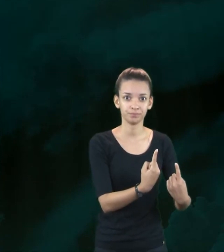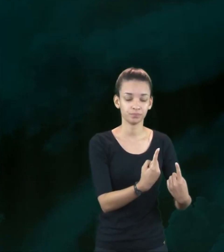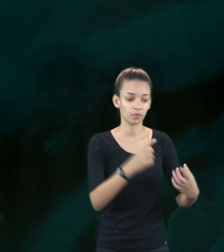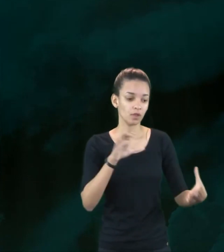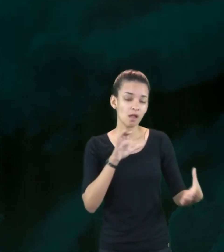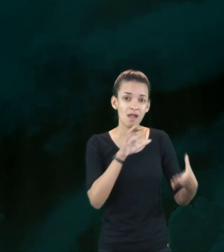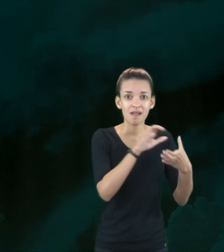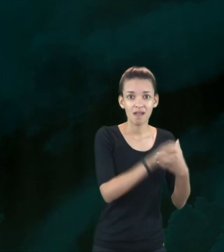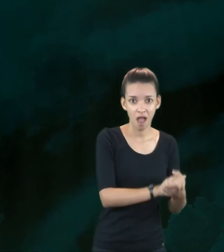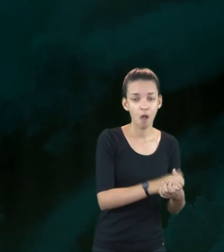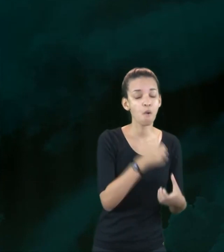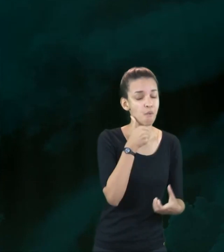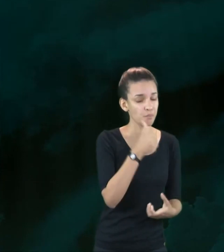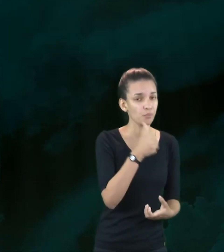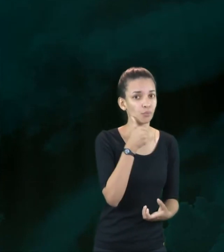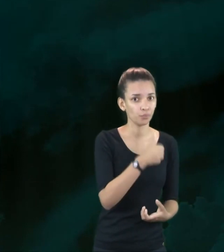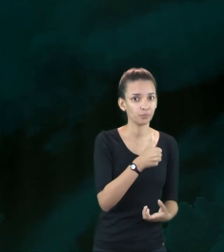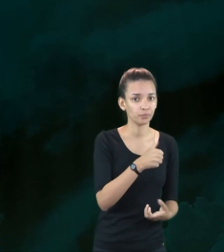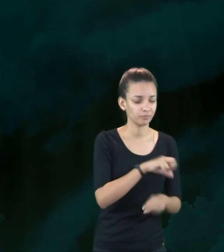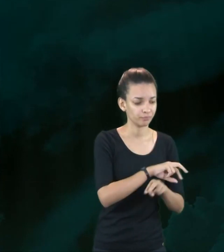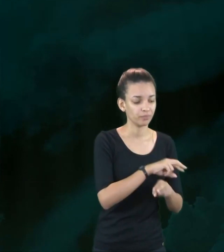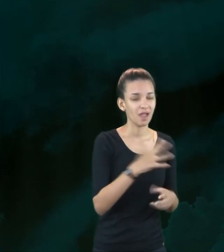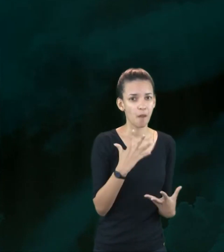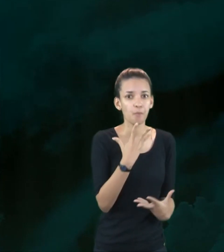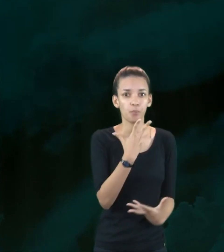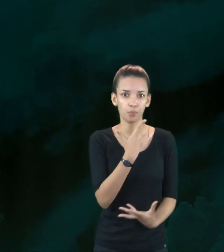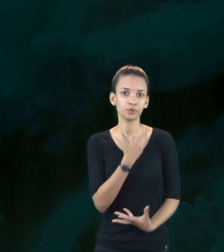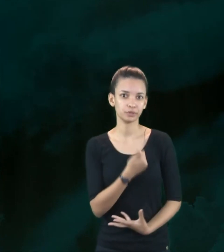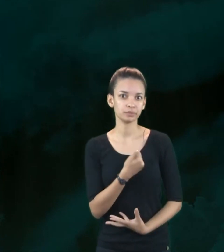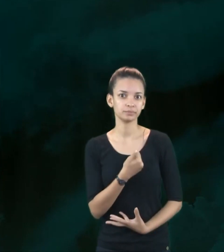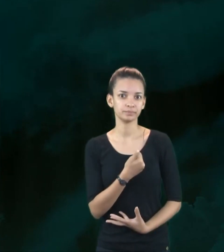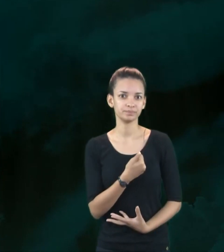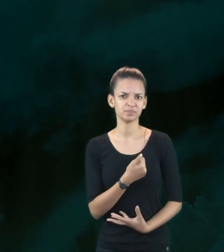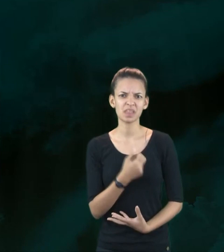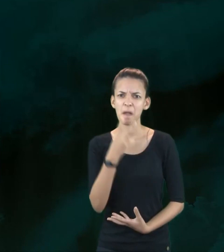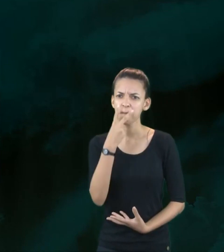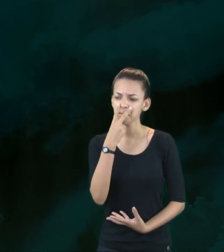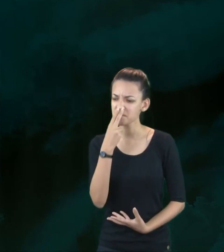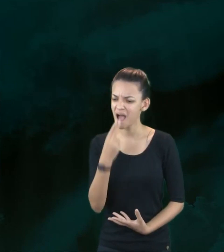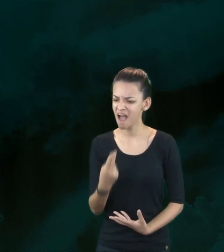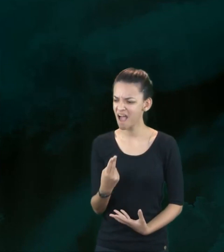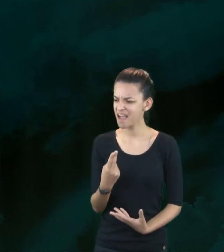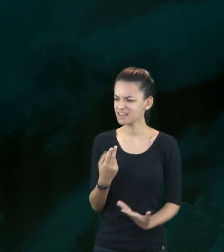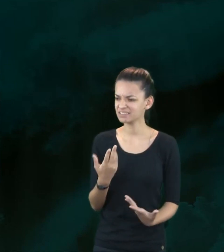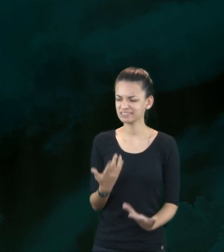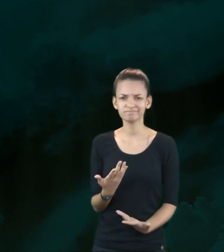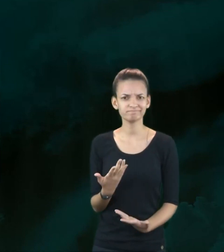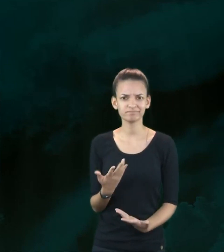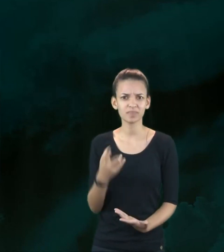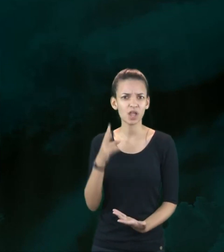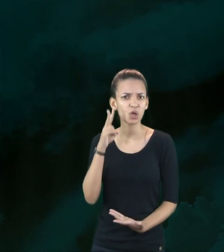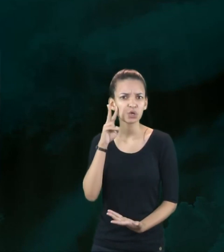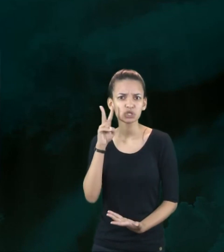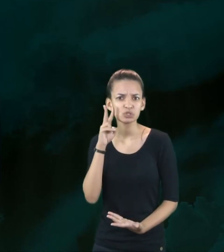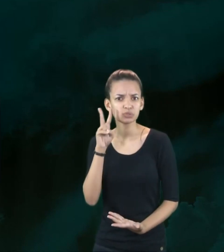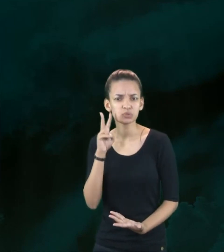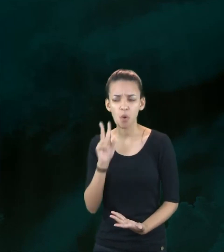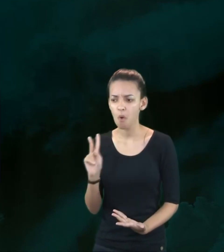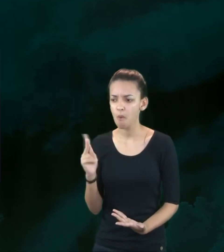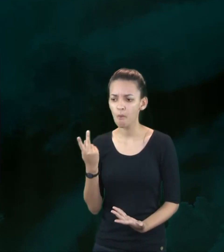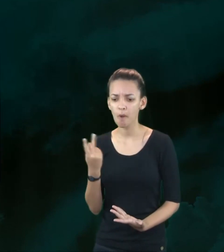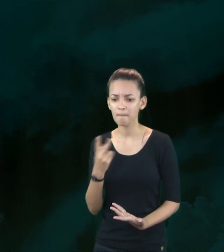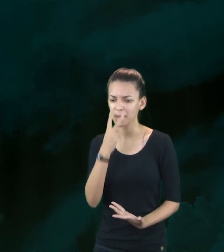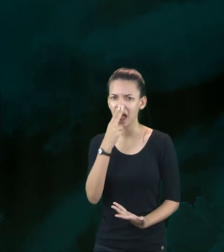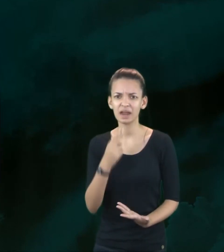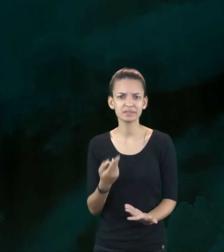agradaram. Queridos irmãos, parece uma história, parece um conto, e muitas vezes nós lemos e não damos muita importância